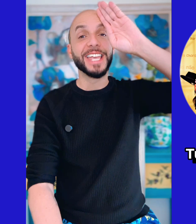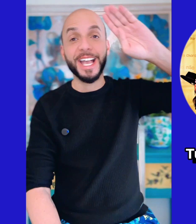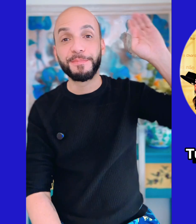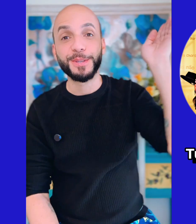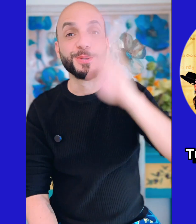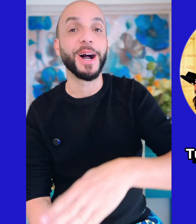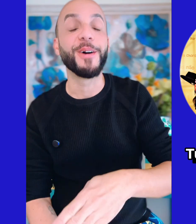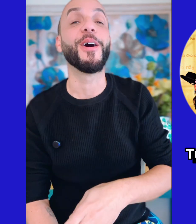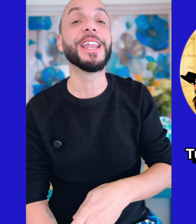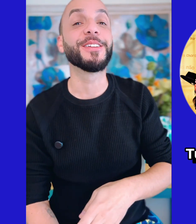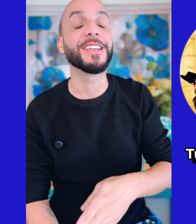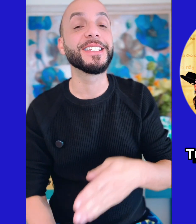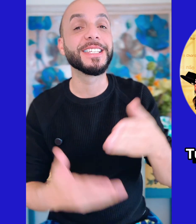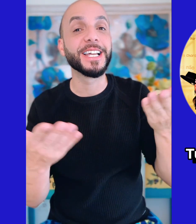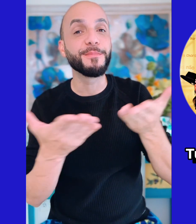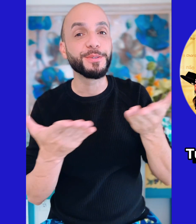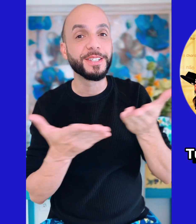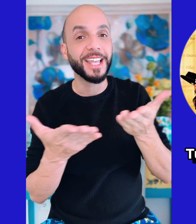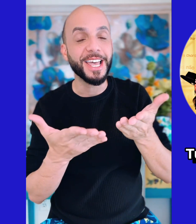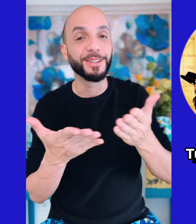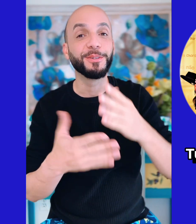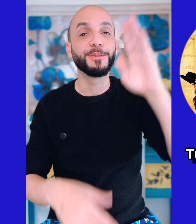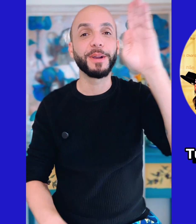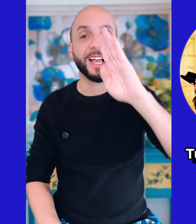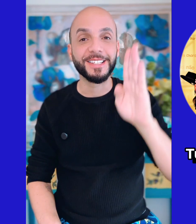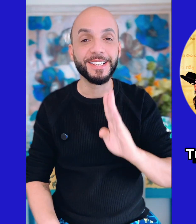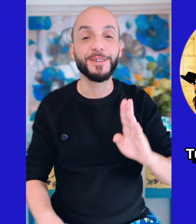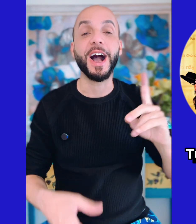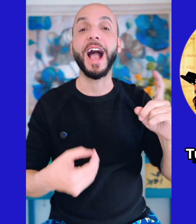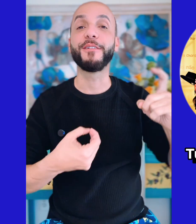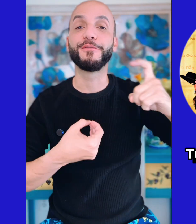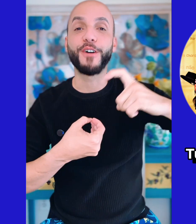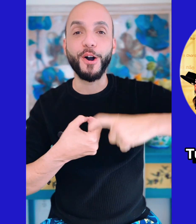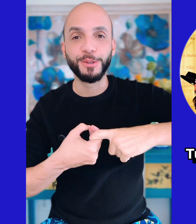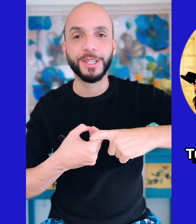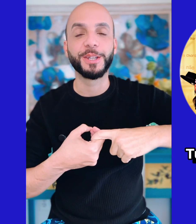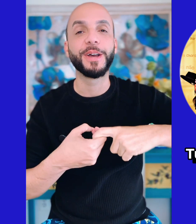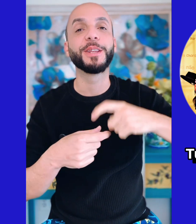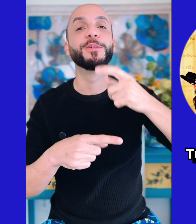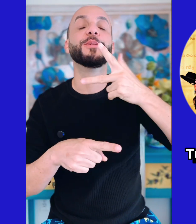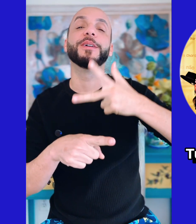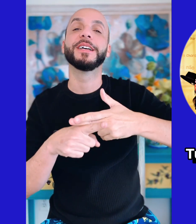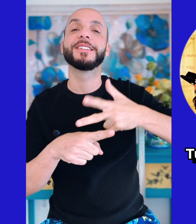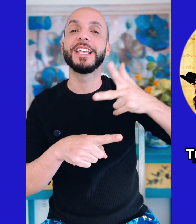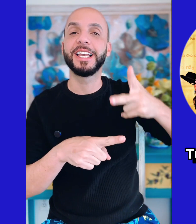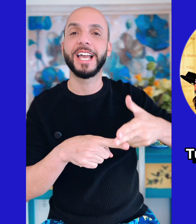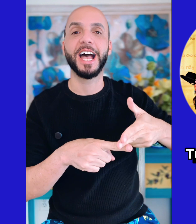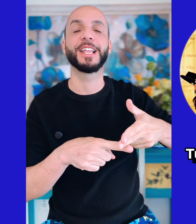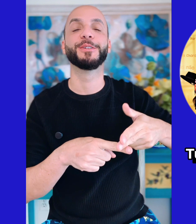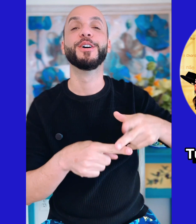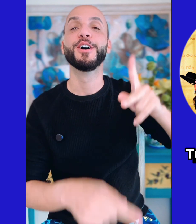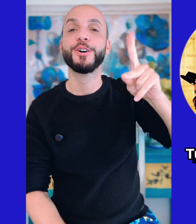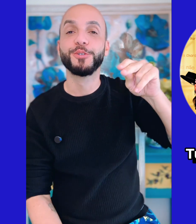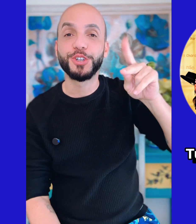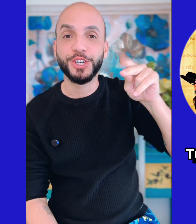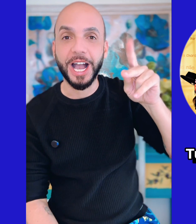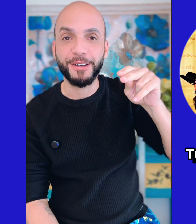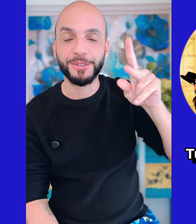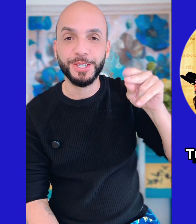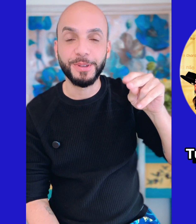E aí, pessoal, olha, nós estamos tendo no Brasil a volta, não é, do seriado O Chaves, né,